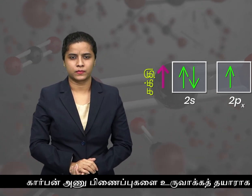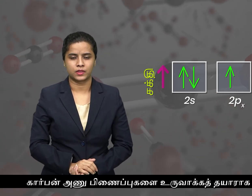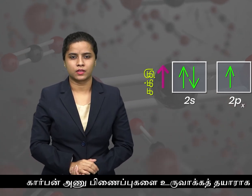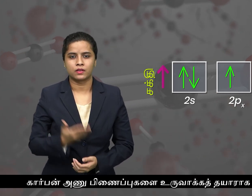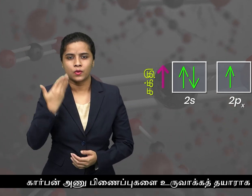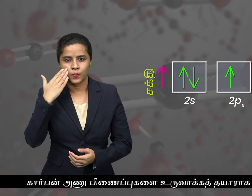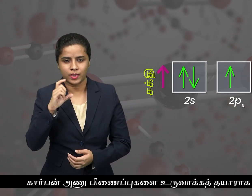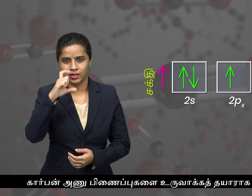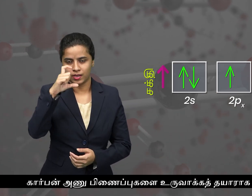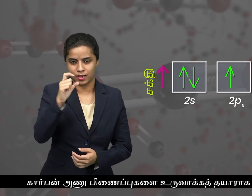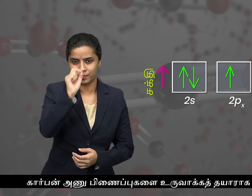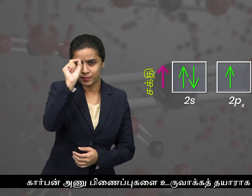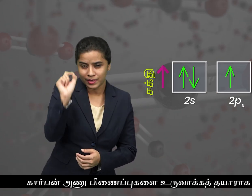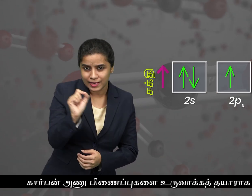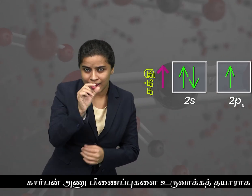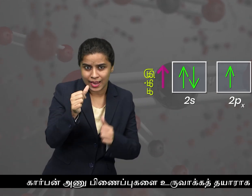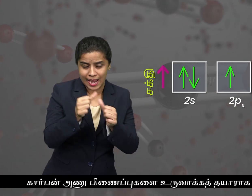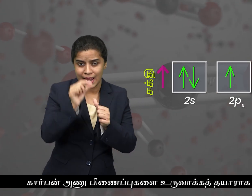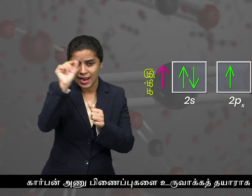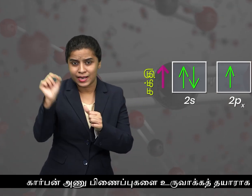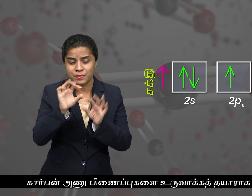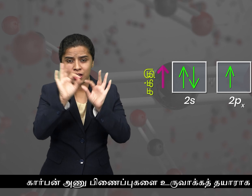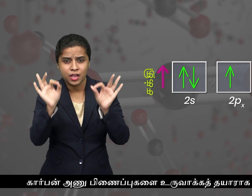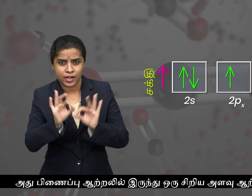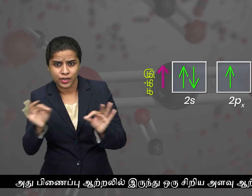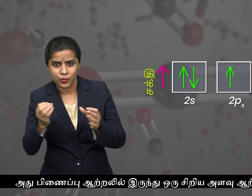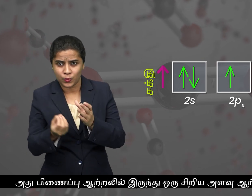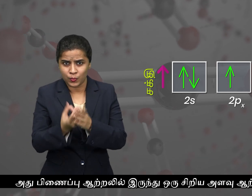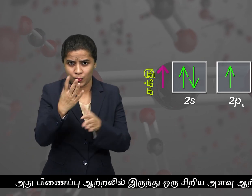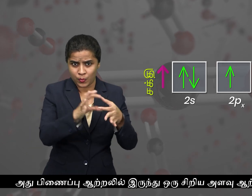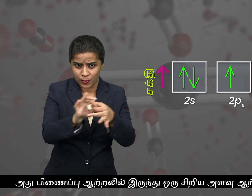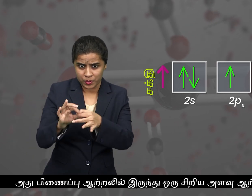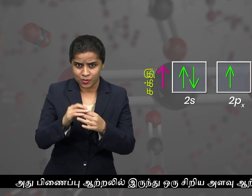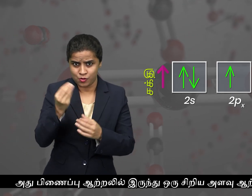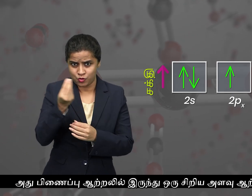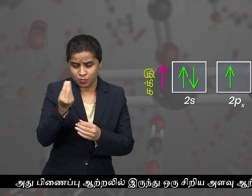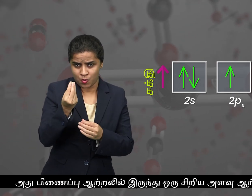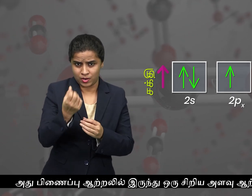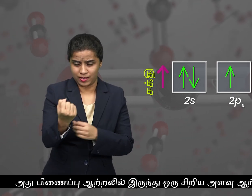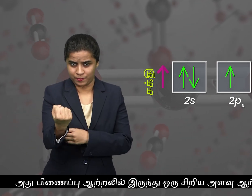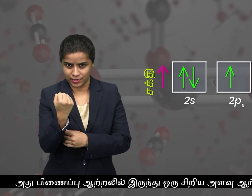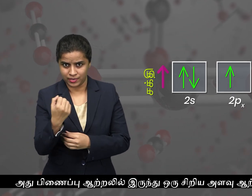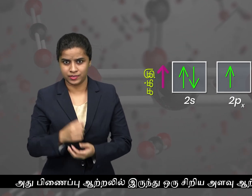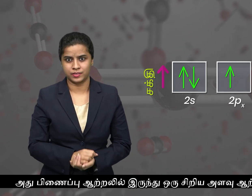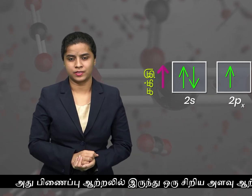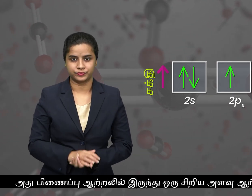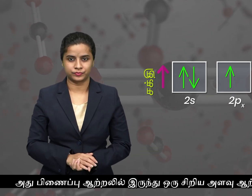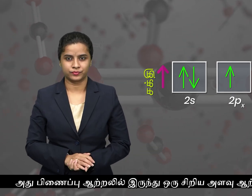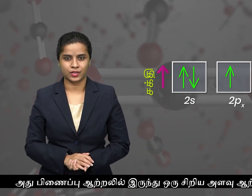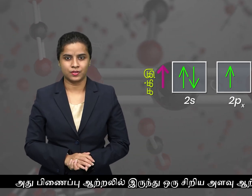கார்பன் அணு பிணைப்புகளை உருவாக்க தயாராக இருக்கும்போது அது பிணைப்பு ஆற்றலில் இருந்து ஒரு சிறிய அளவு ஆற்றலை